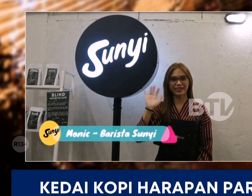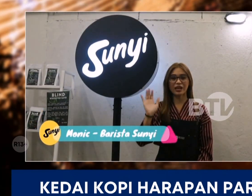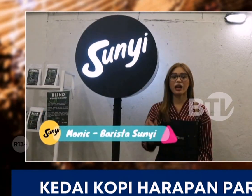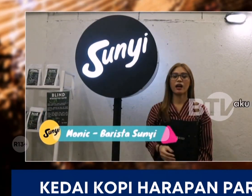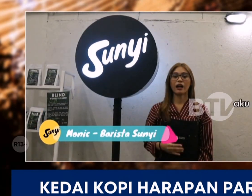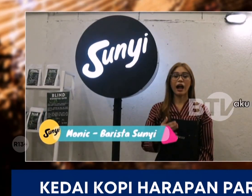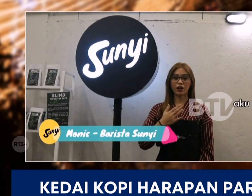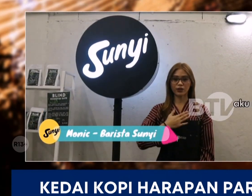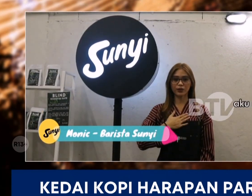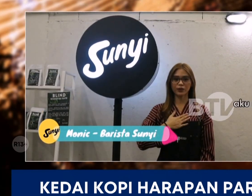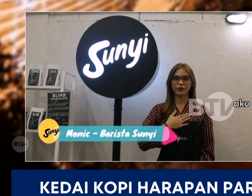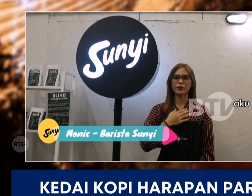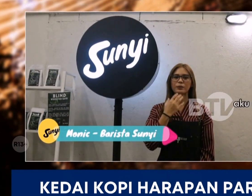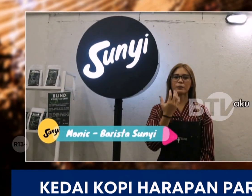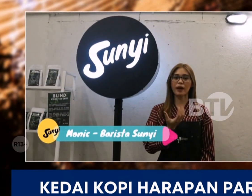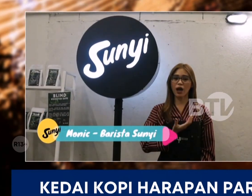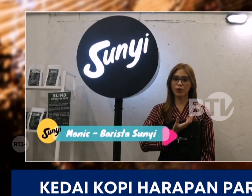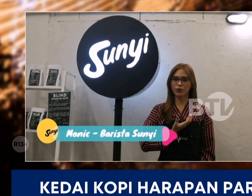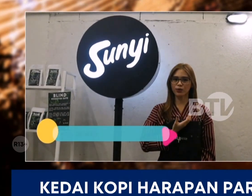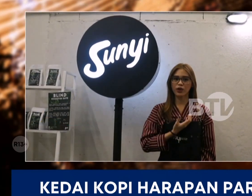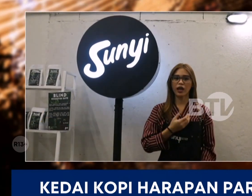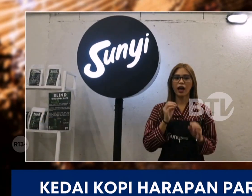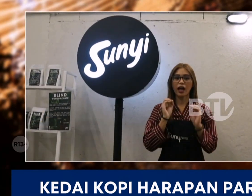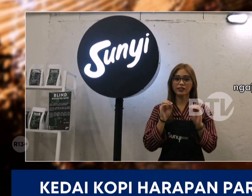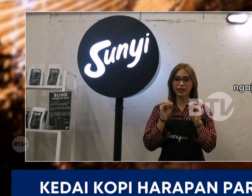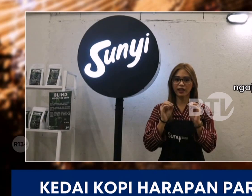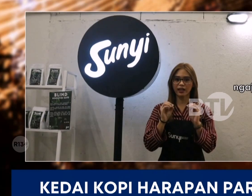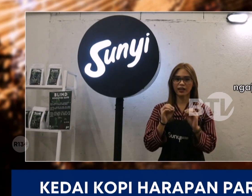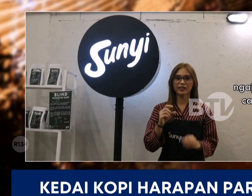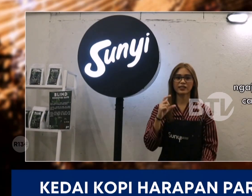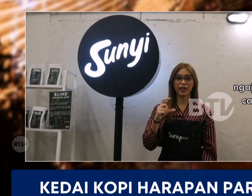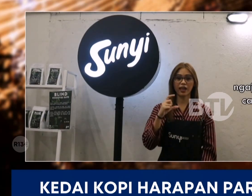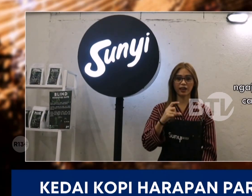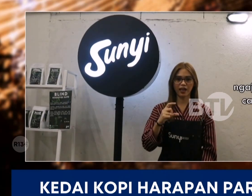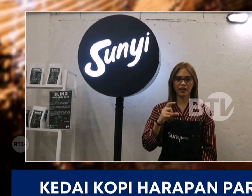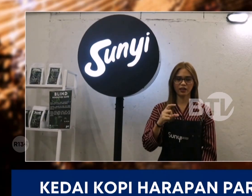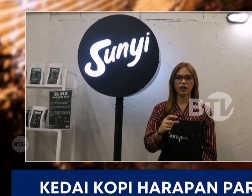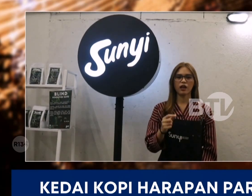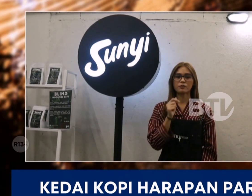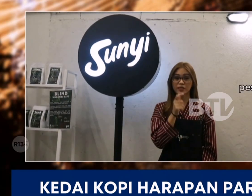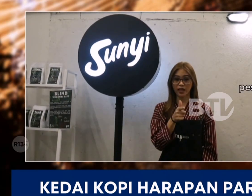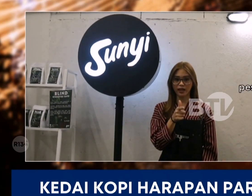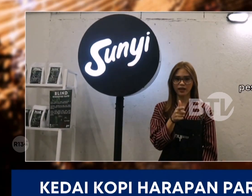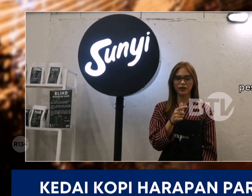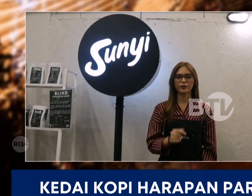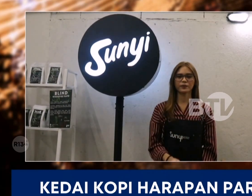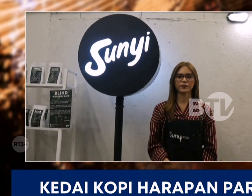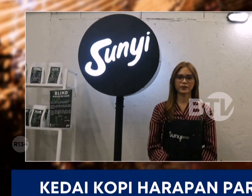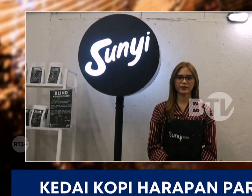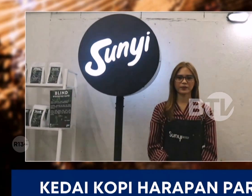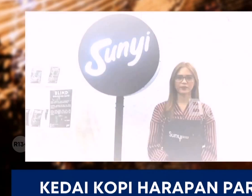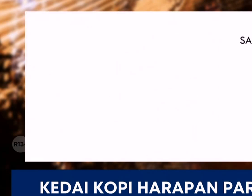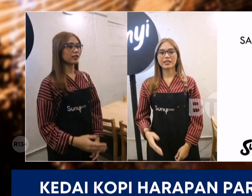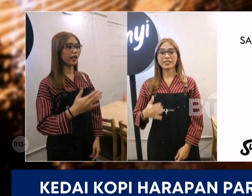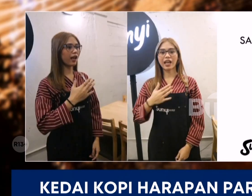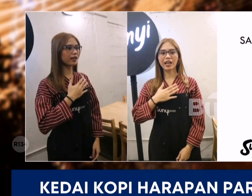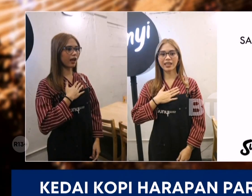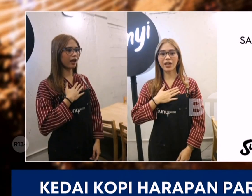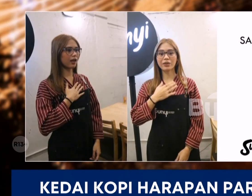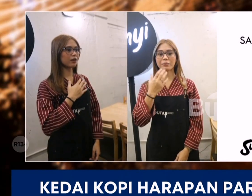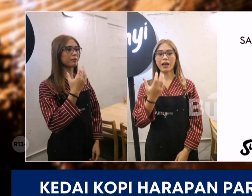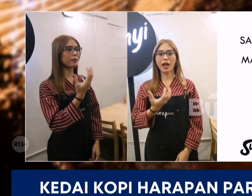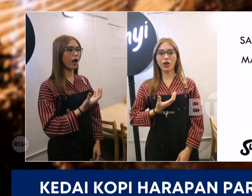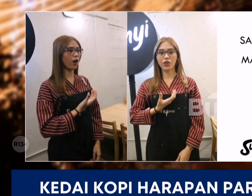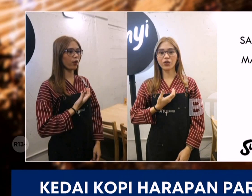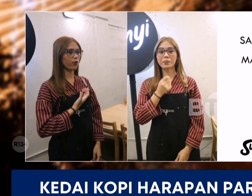Dan itu drop banget dan saya bingung kenapa, karena tentunya kita harus ada cicilan, ada bayaran, saya harus ngegaji anak-anak.